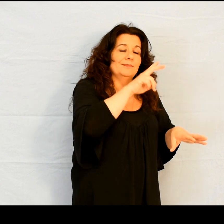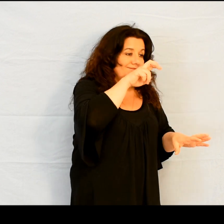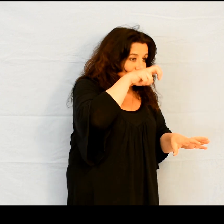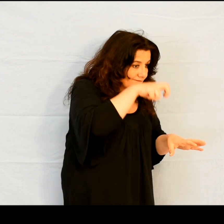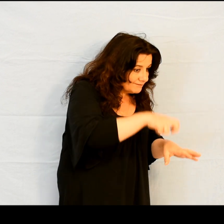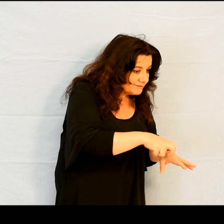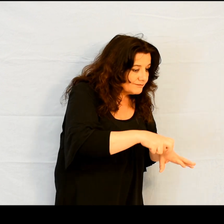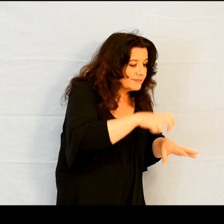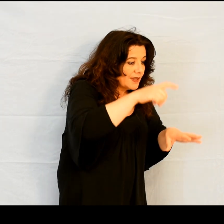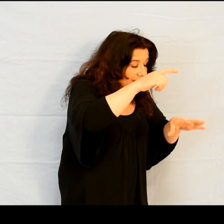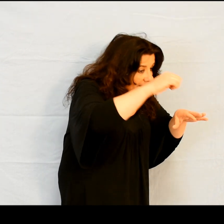ceinture.